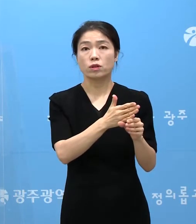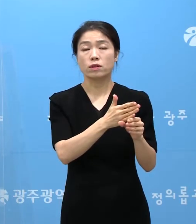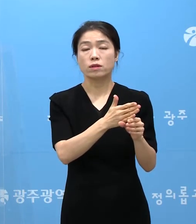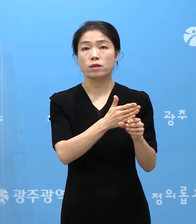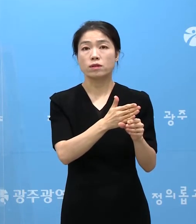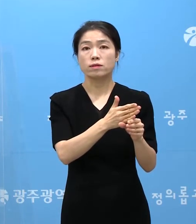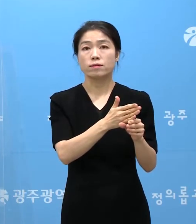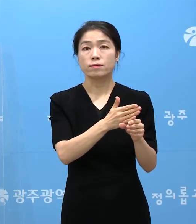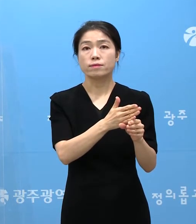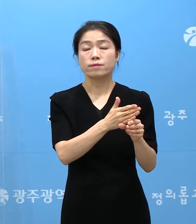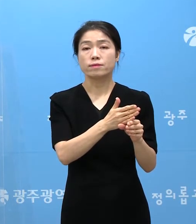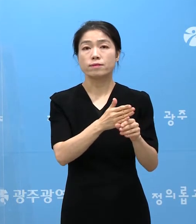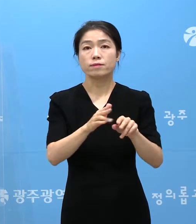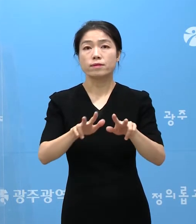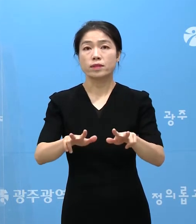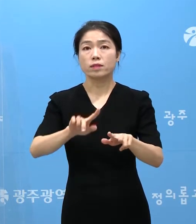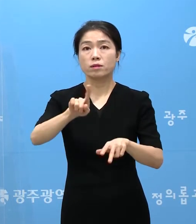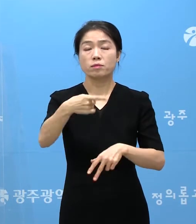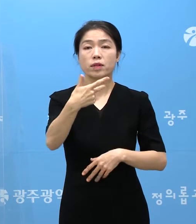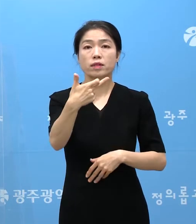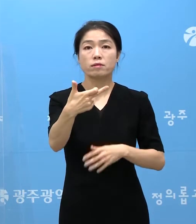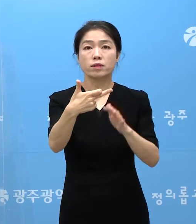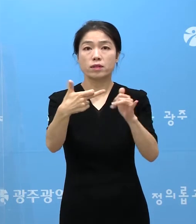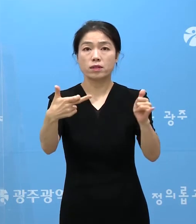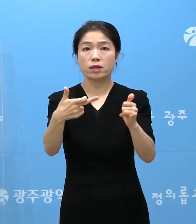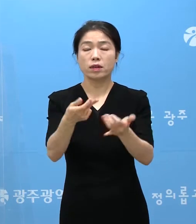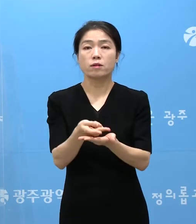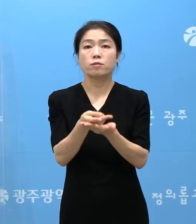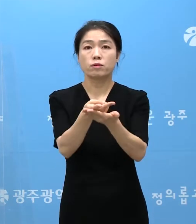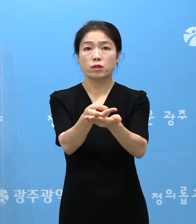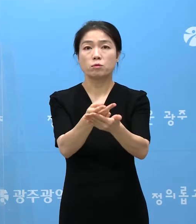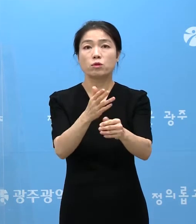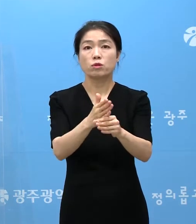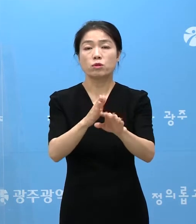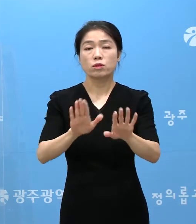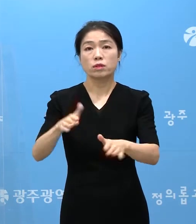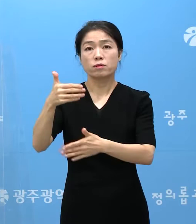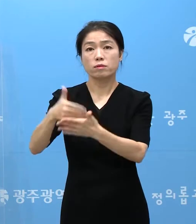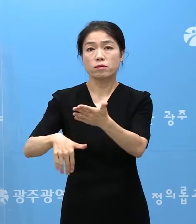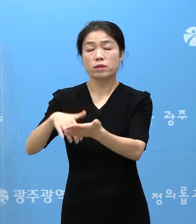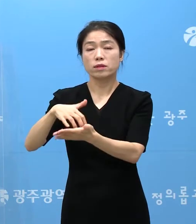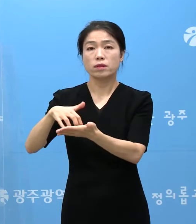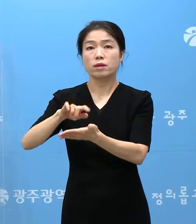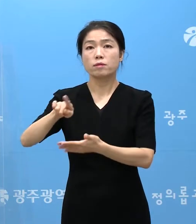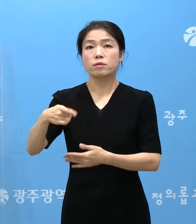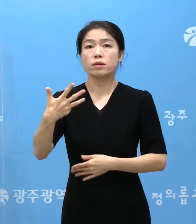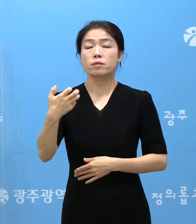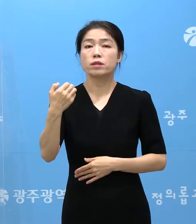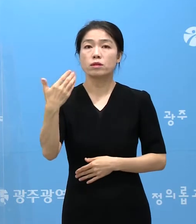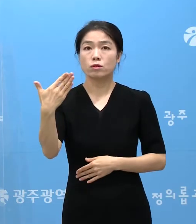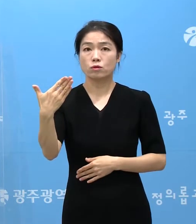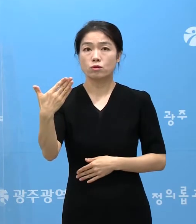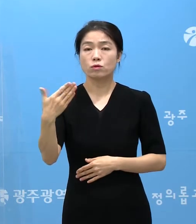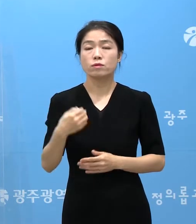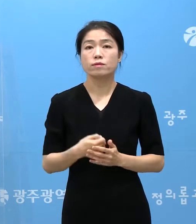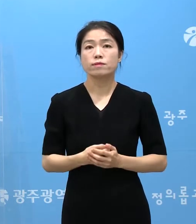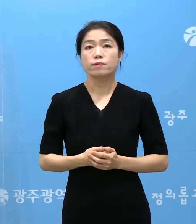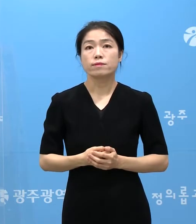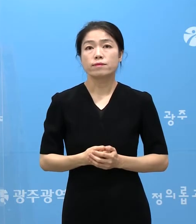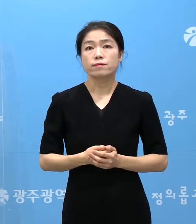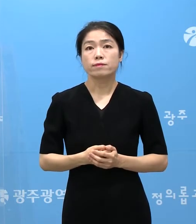있습니다. 그중 현재 지금 117분께서 입원해 계셔서 잔여병상은